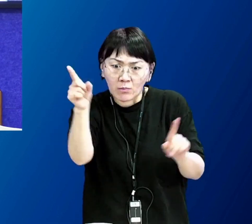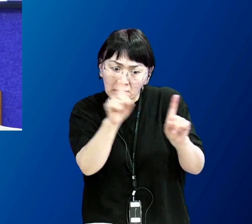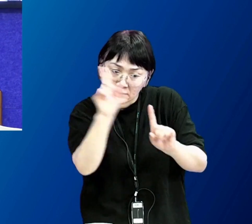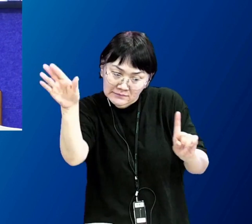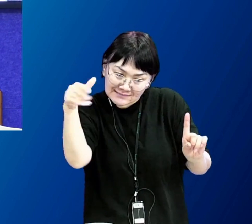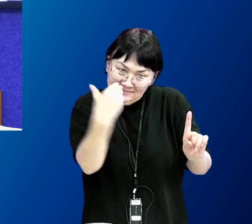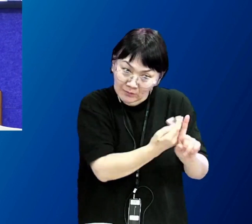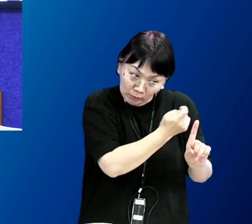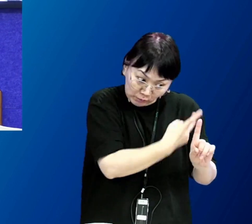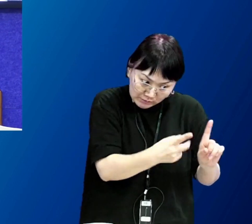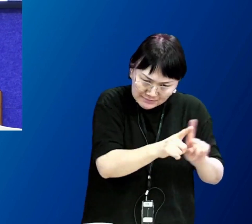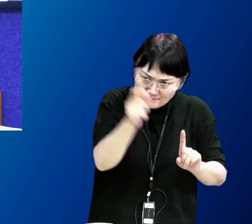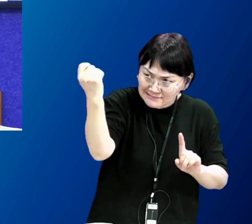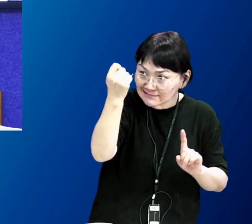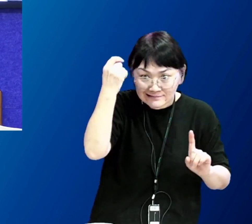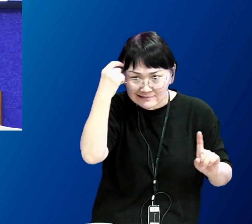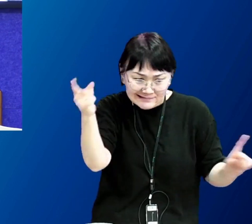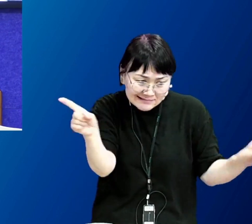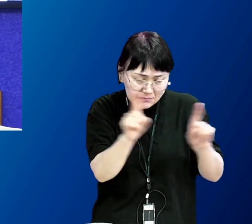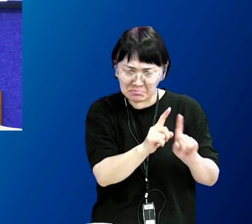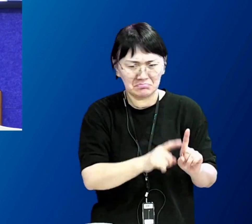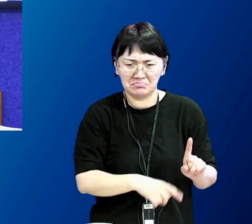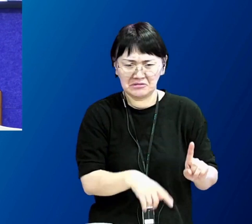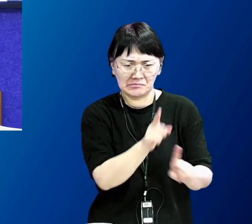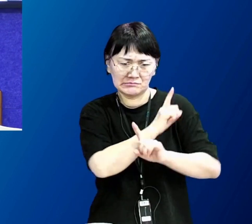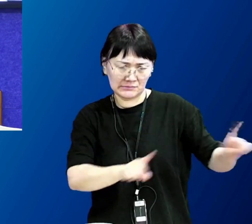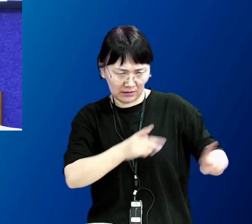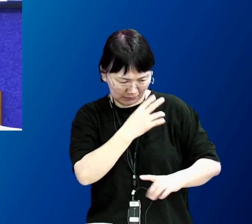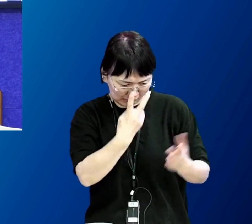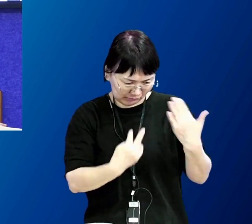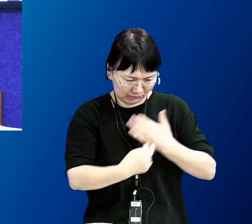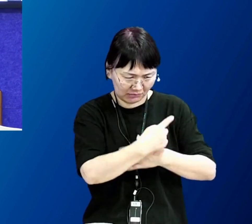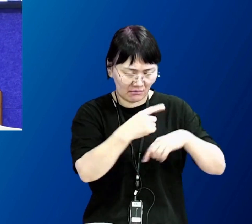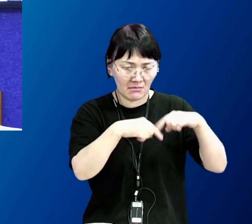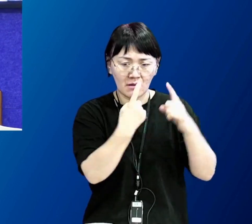дагалгүй. Эзний мэлмийн өмнө ярим өгүүлдвэ гэж хэлсэн баг.